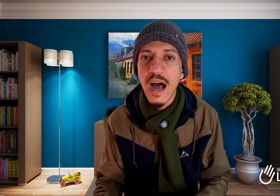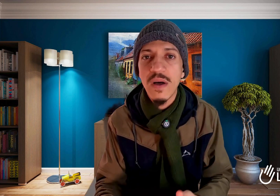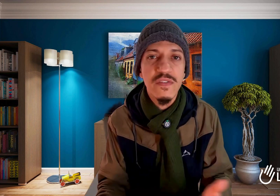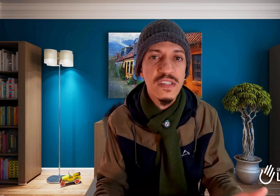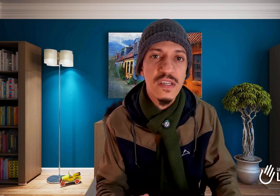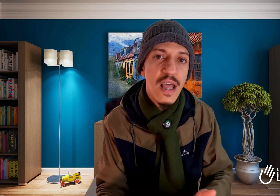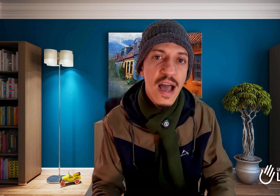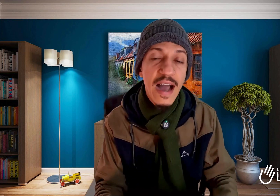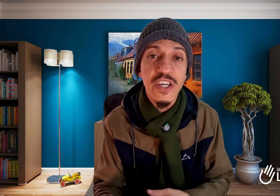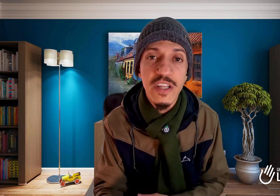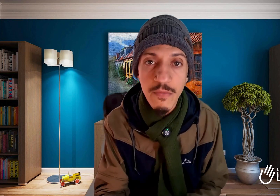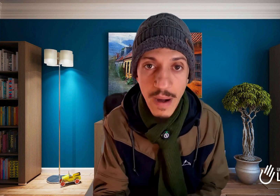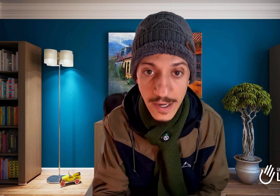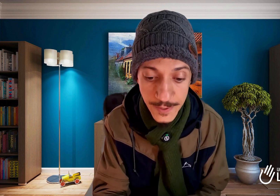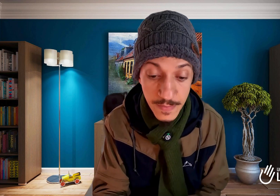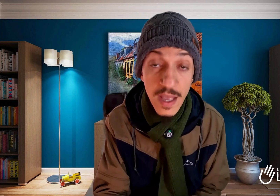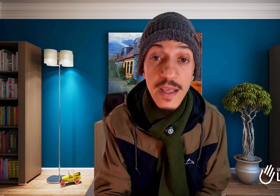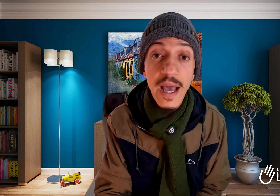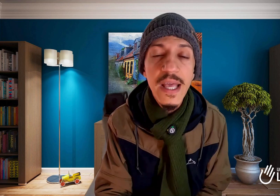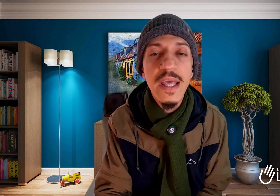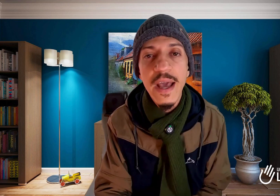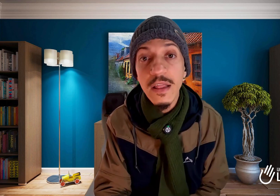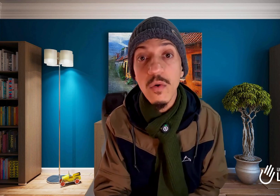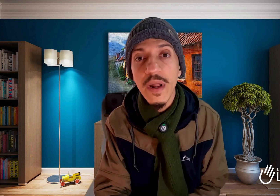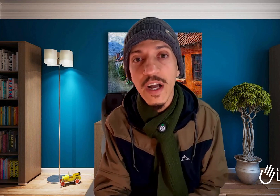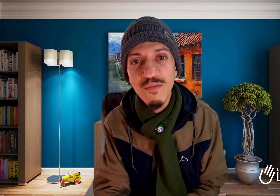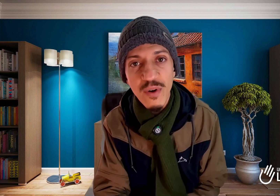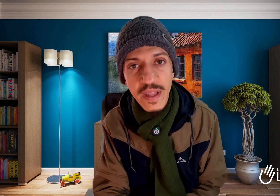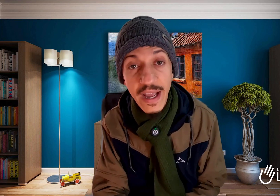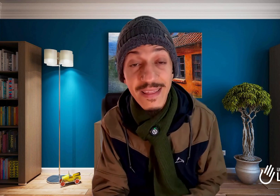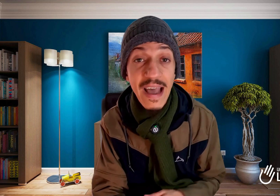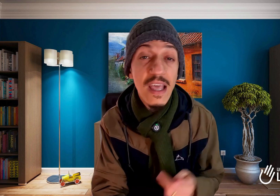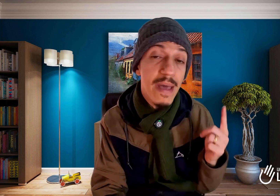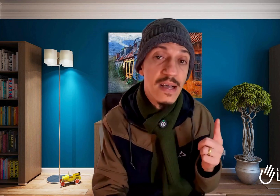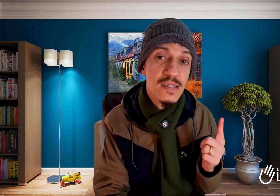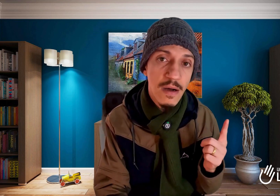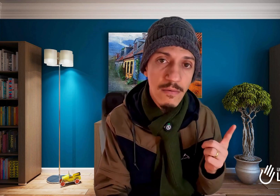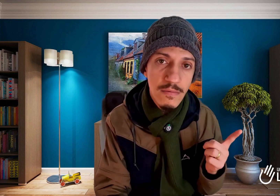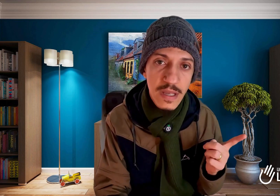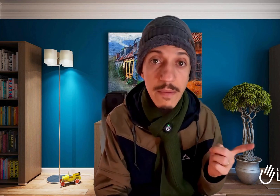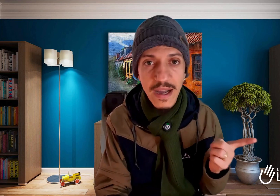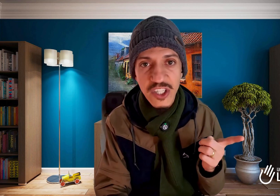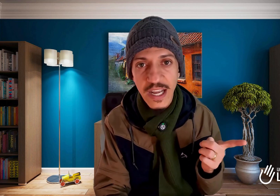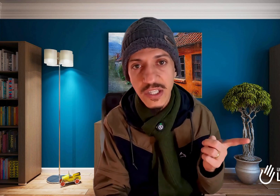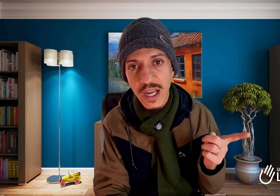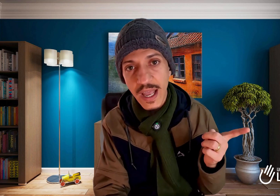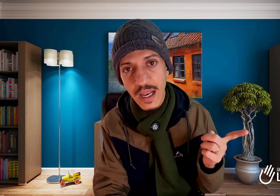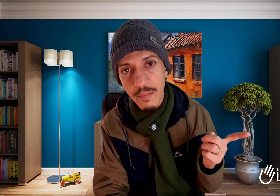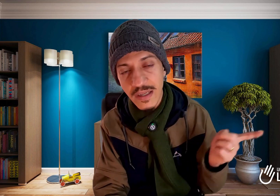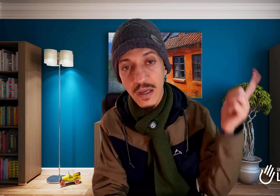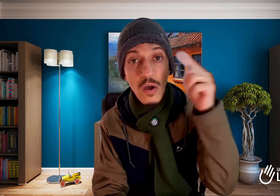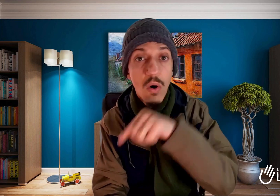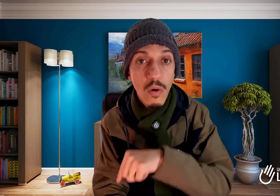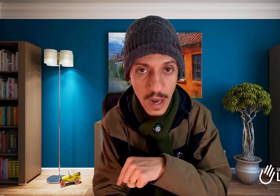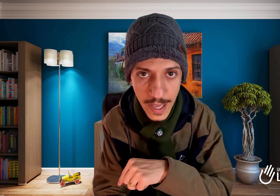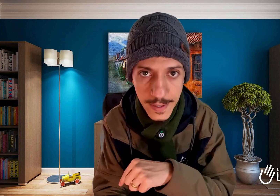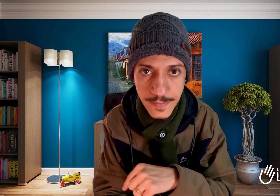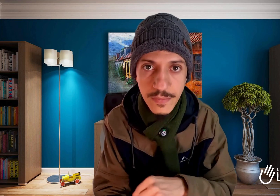vezes a agenda não bate. E aí que entra o grande poder da imersão imagética em Libras online.